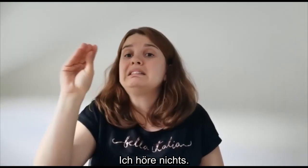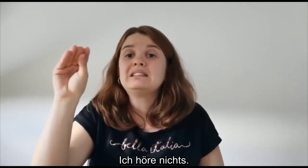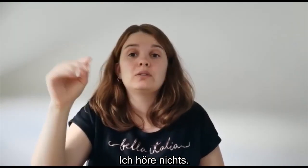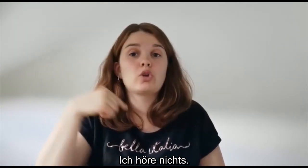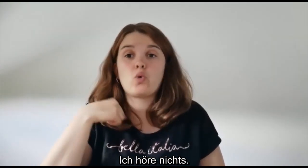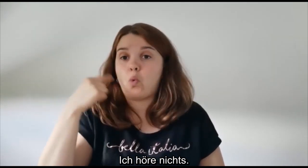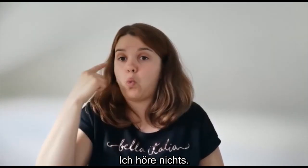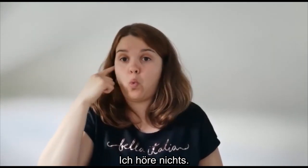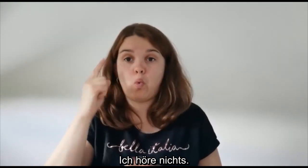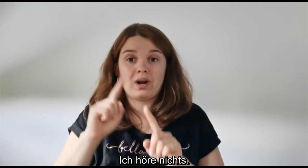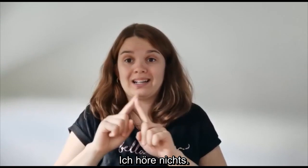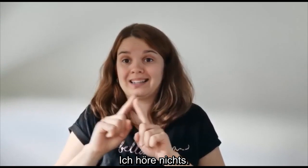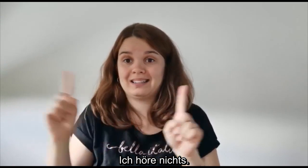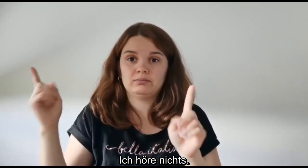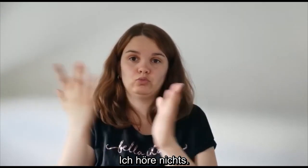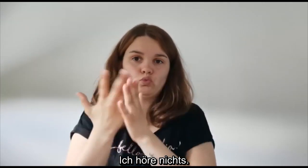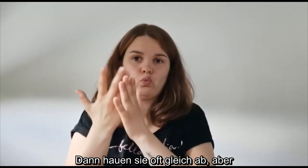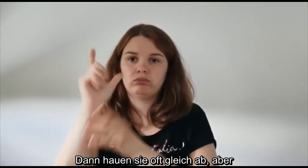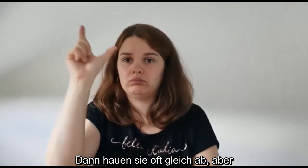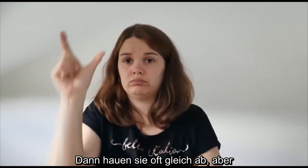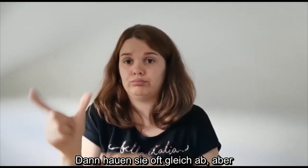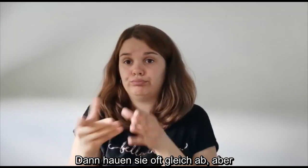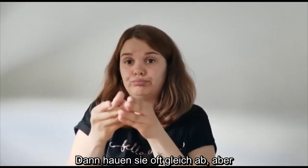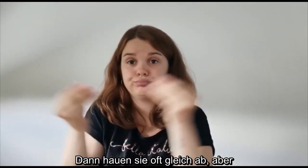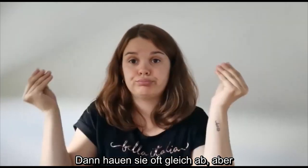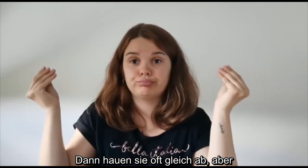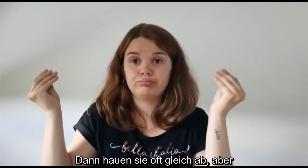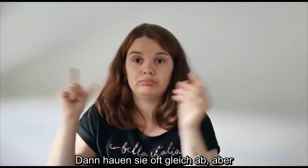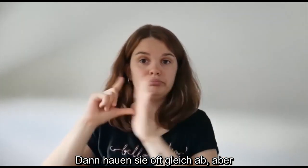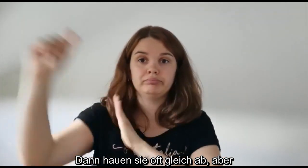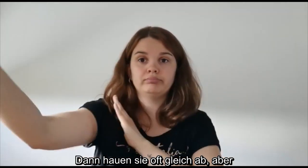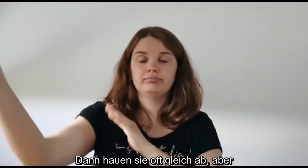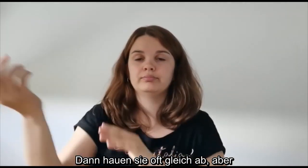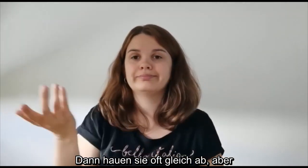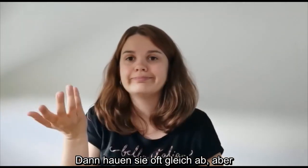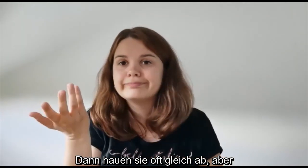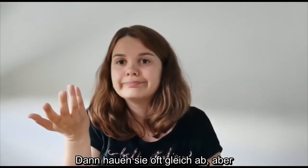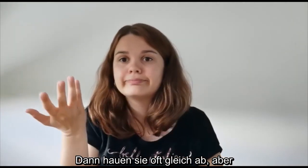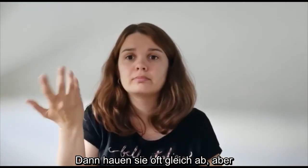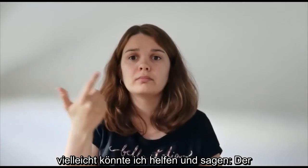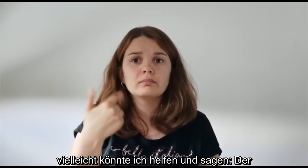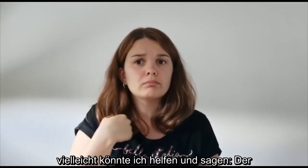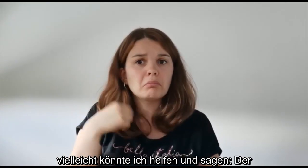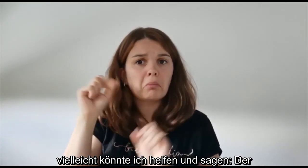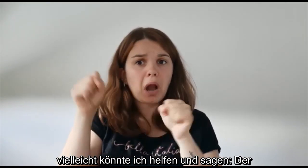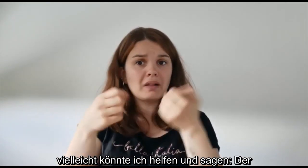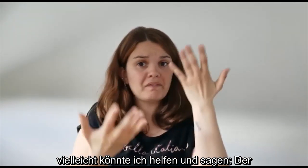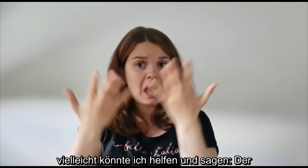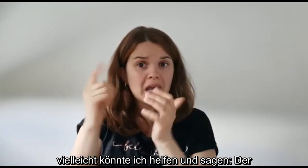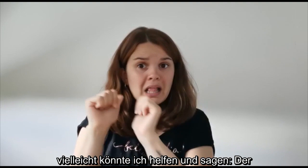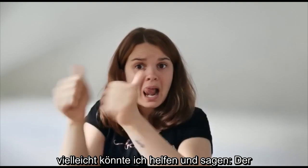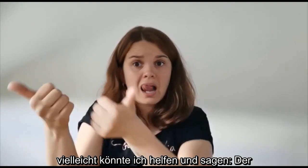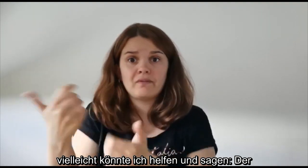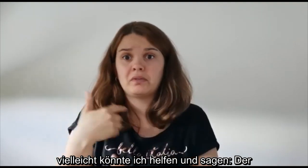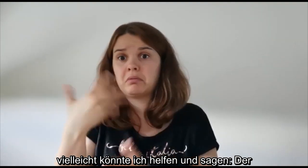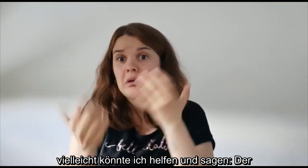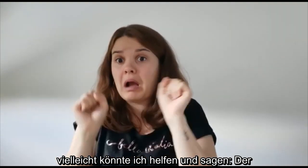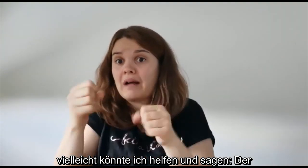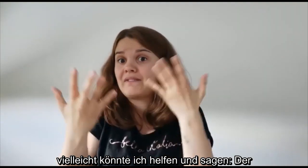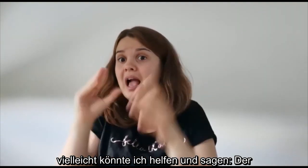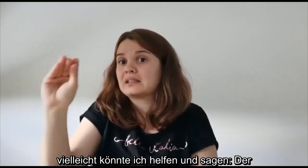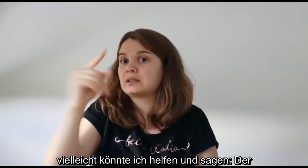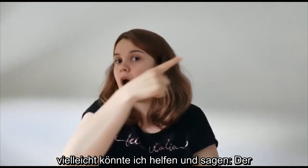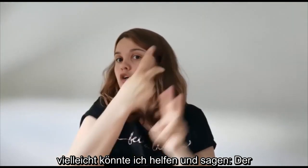fragen mich am Bahnhof Und ich sage dann Ich höre nichts Dann hauen sie oft gleich ab Aber Vielleicht kann ich ja helfen